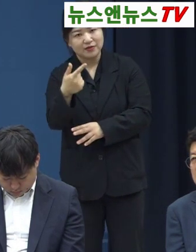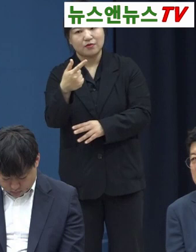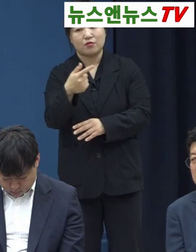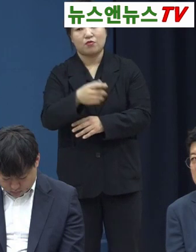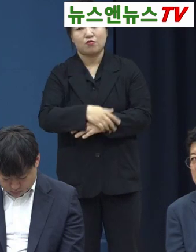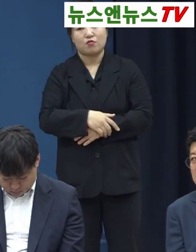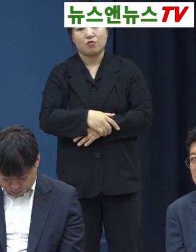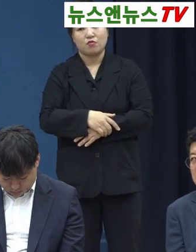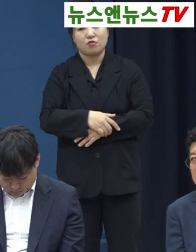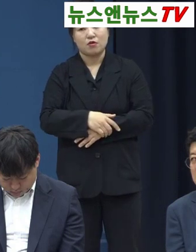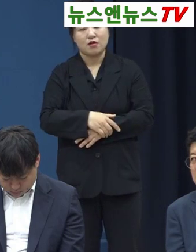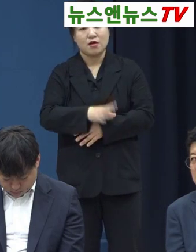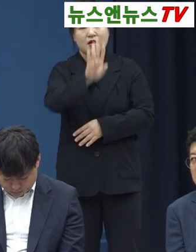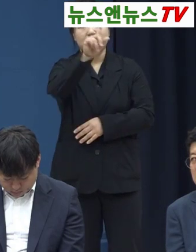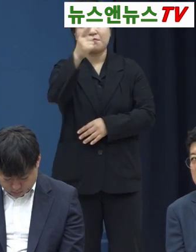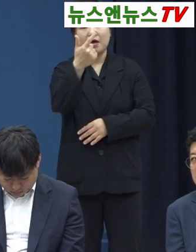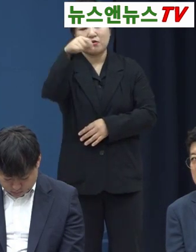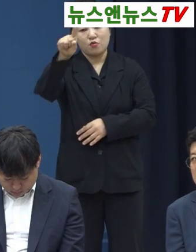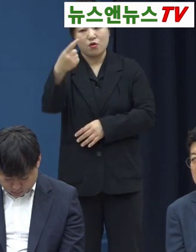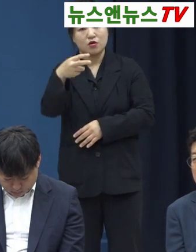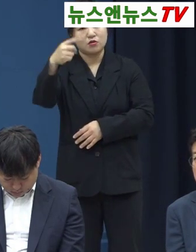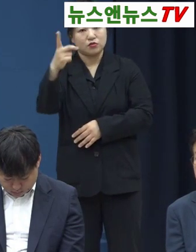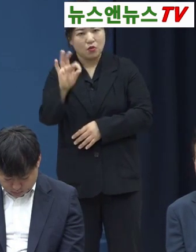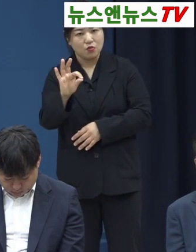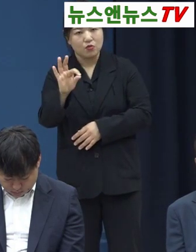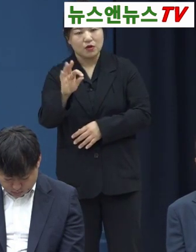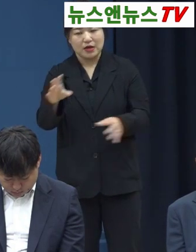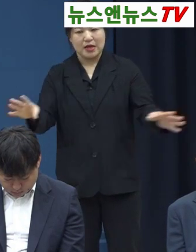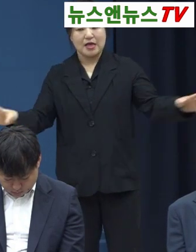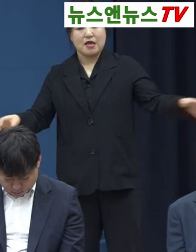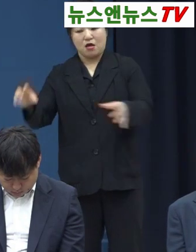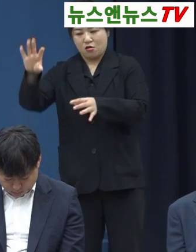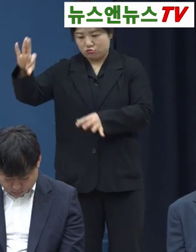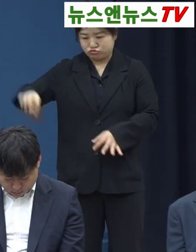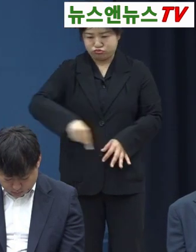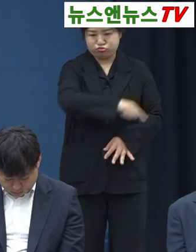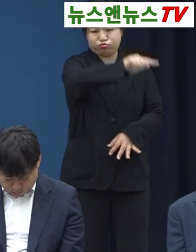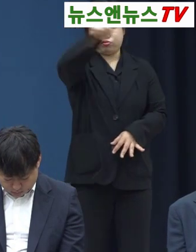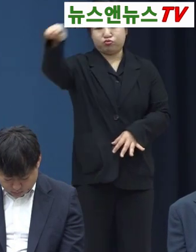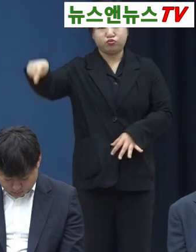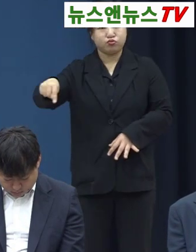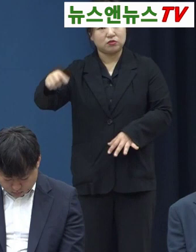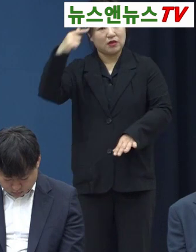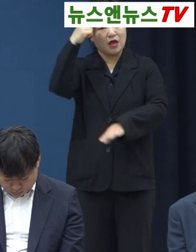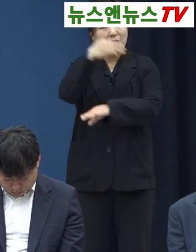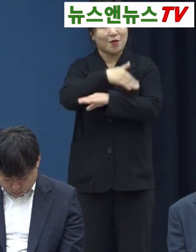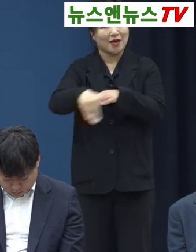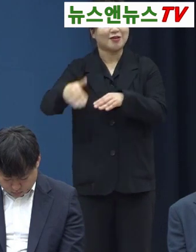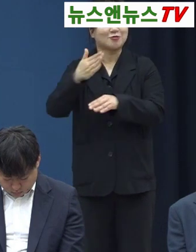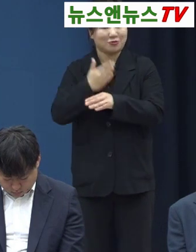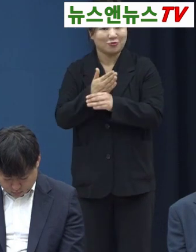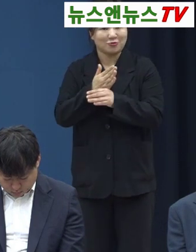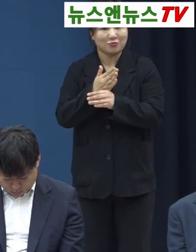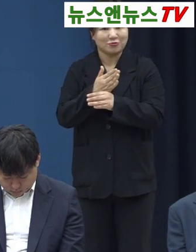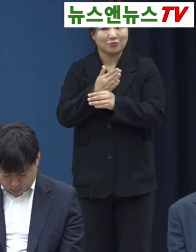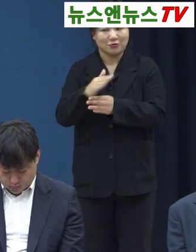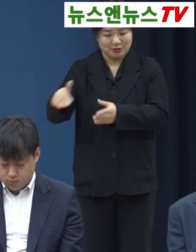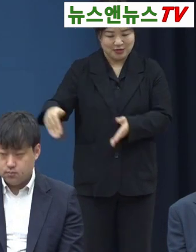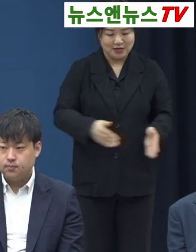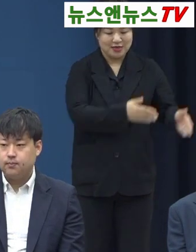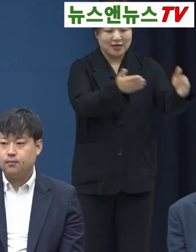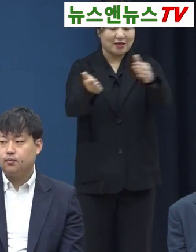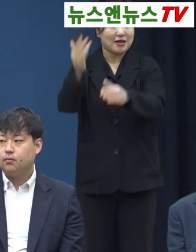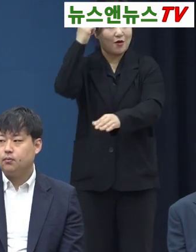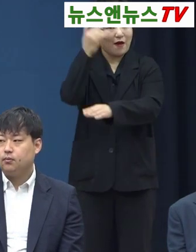거쳐서 저 반월동까지 반월동탄 입구까지 연결되는 그 빗자도로가 지금 계획 중에 검토